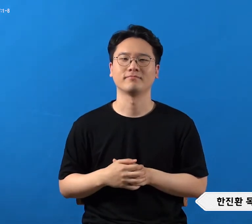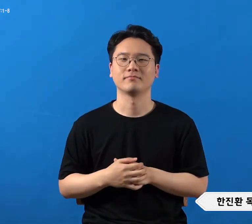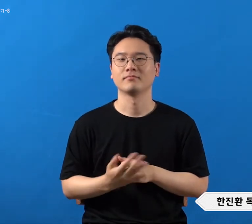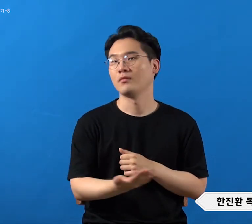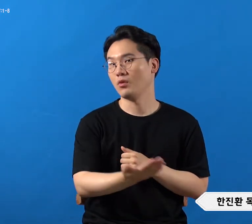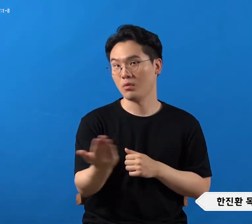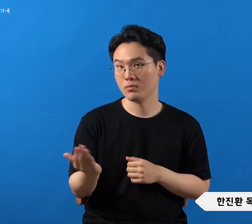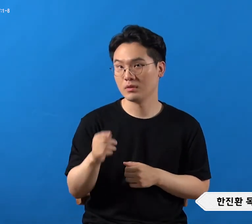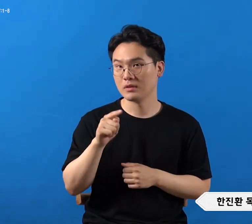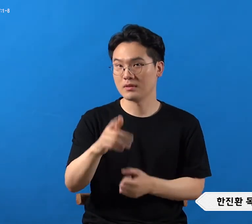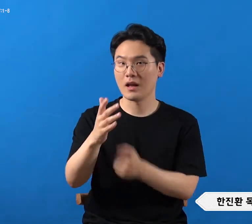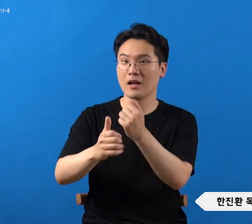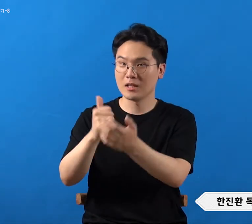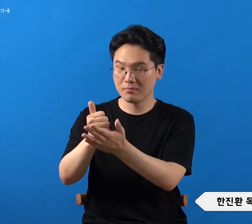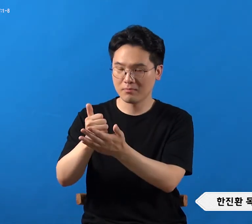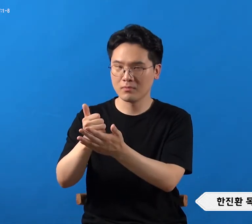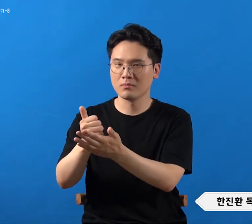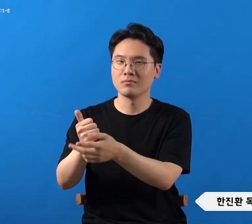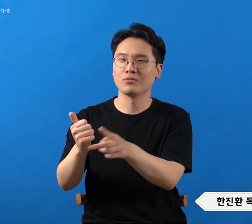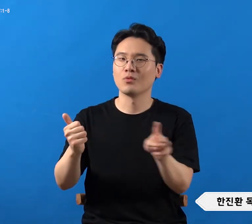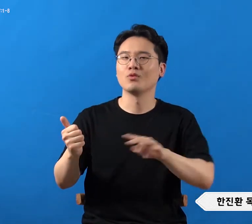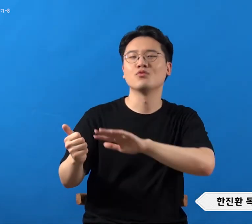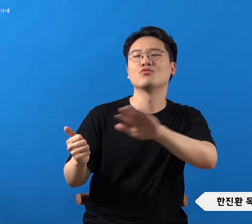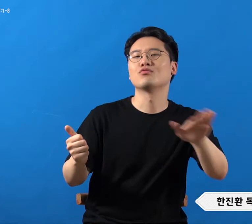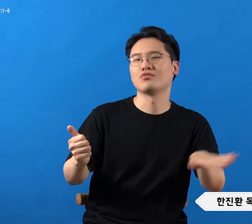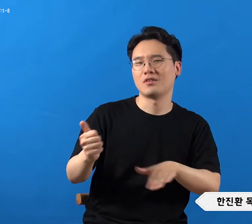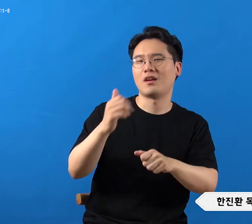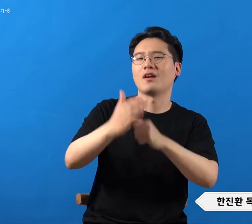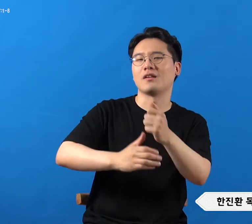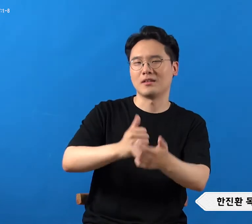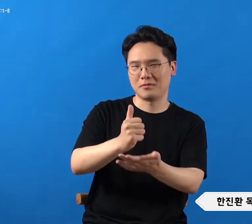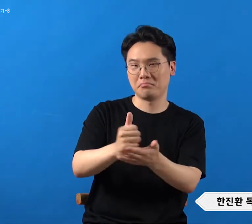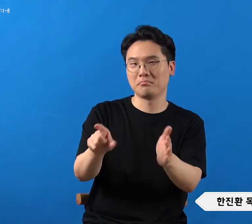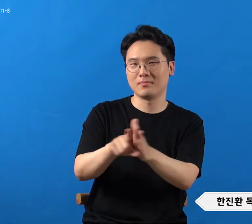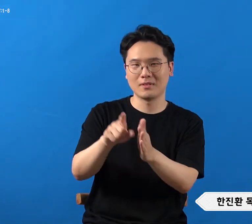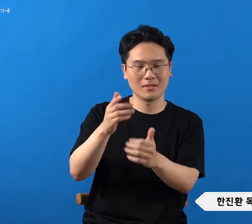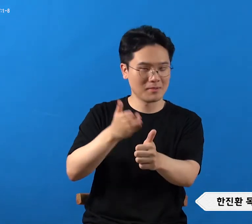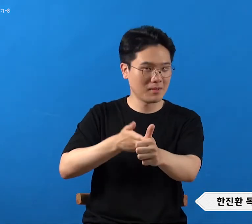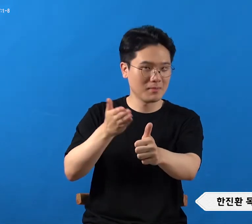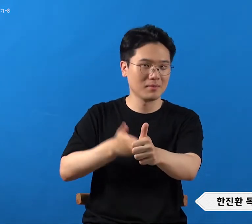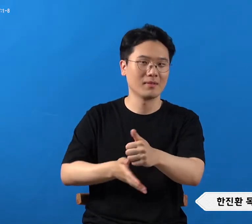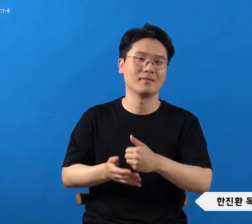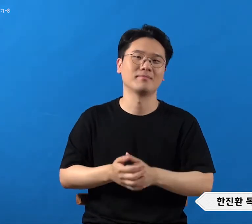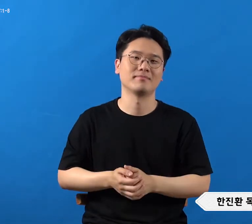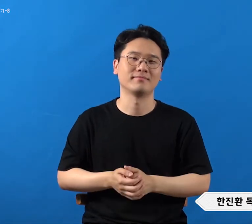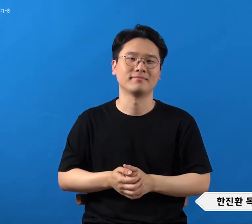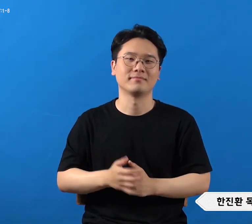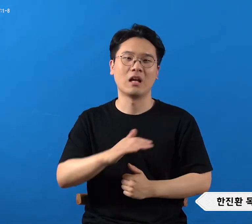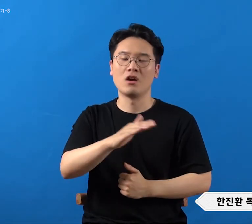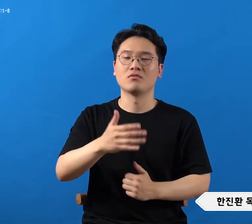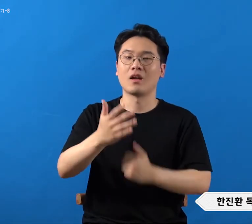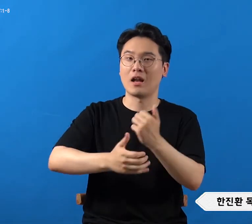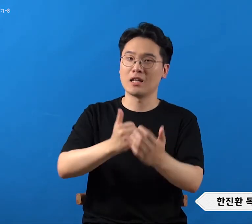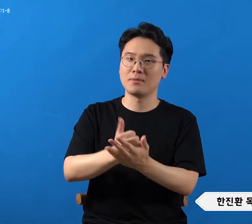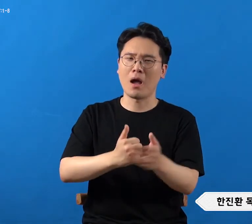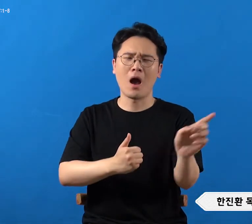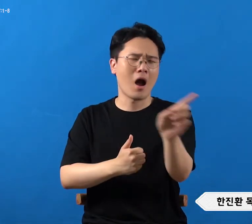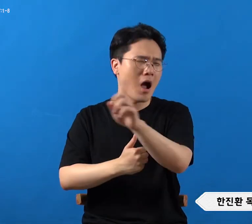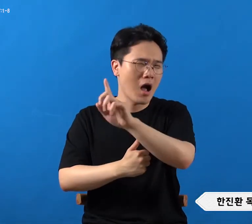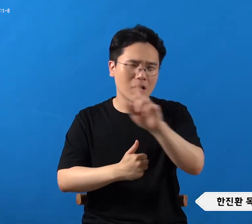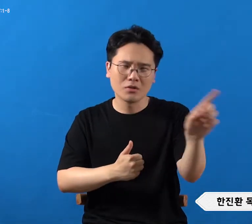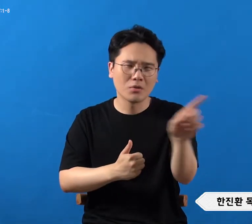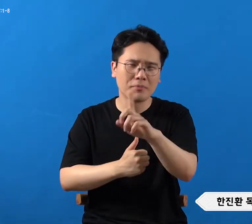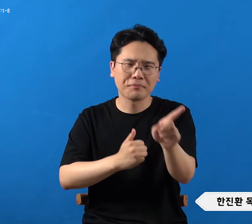여러분, 그 하나님이 바로 우리 하나님이신 것을 믿으시기를 바랍니다. 우리 하나님은 한 점의 오차도